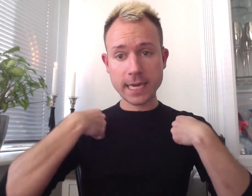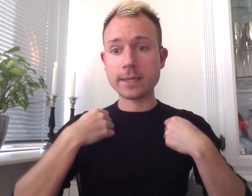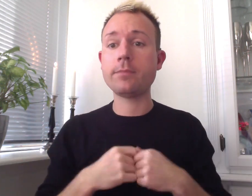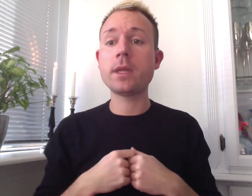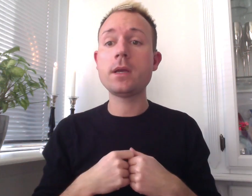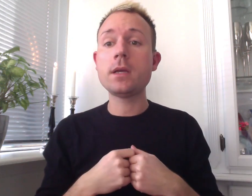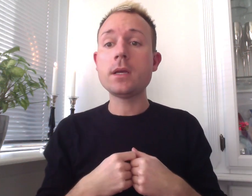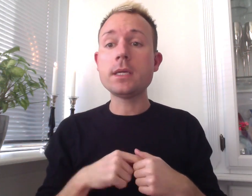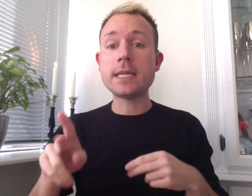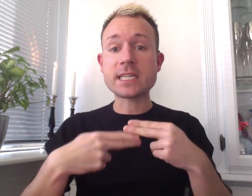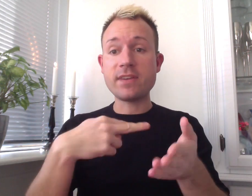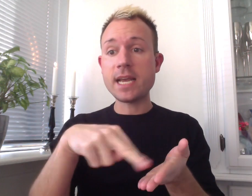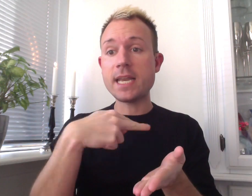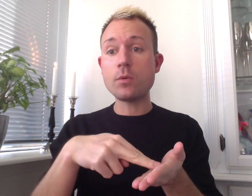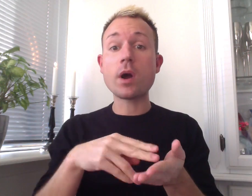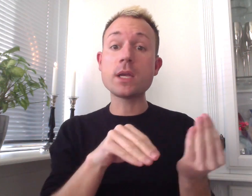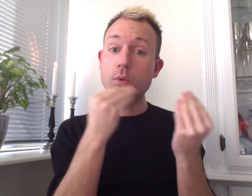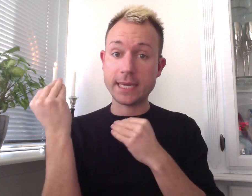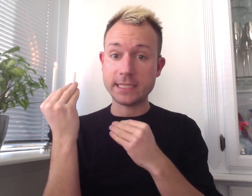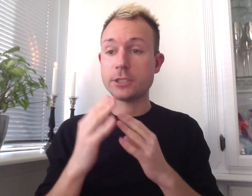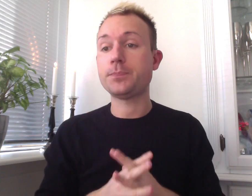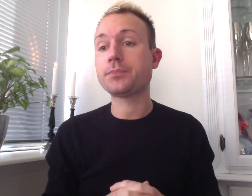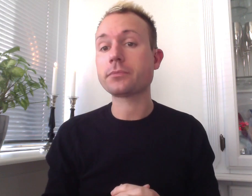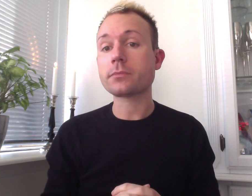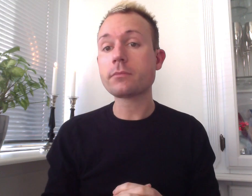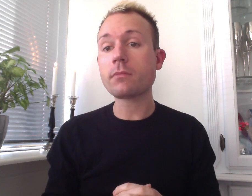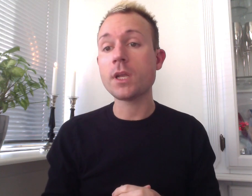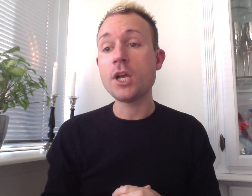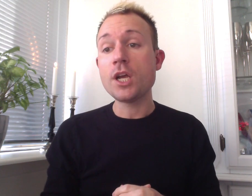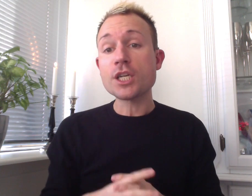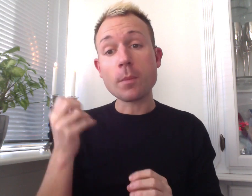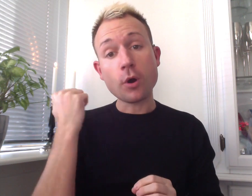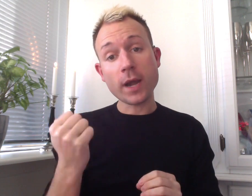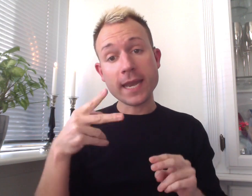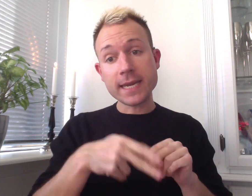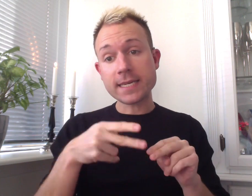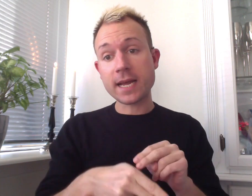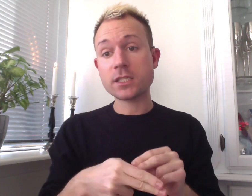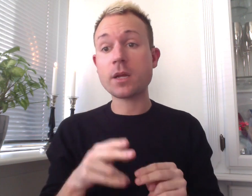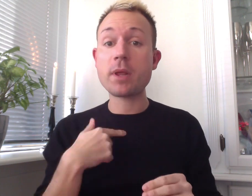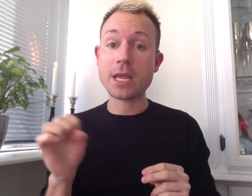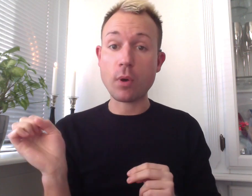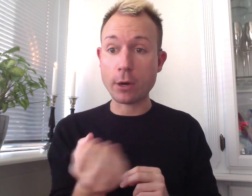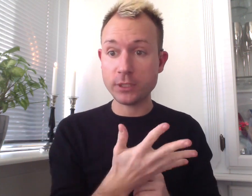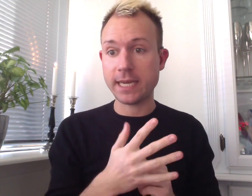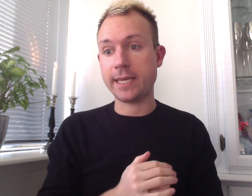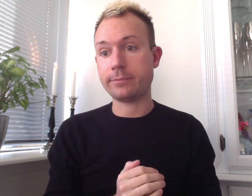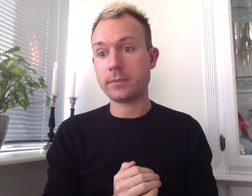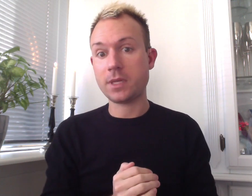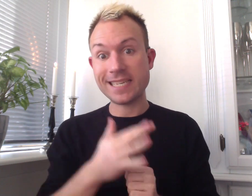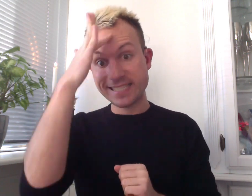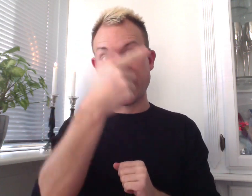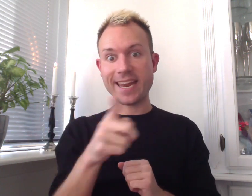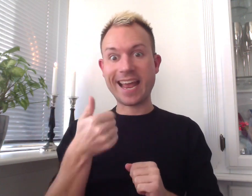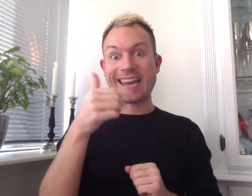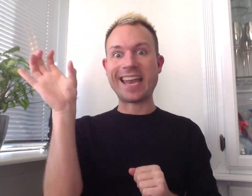rygsækken i deres videre liv og i uddannelse. Så på grund af nedskærende, der blev jeg jo afskæring. Tænk jeg en